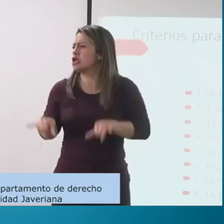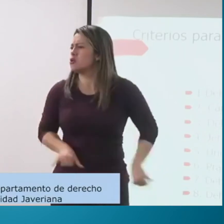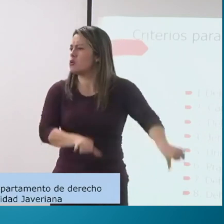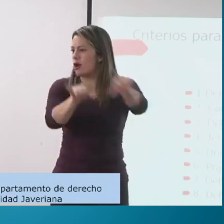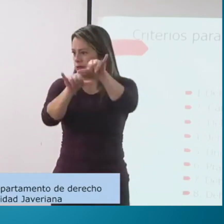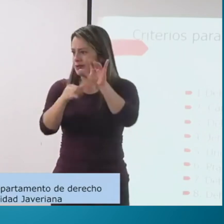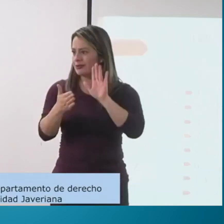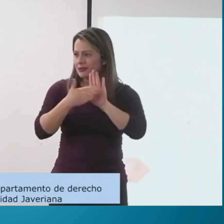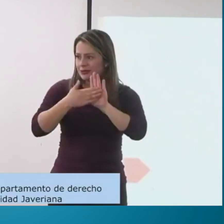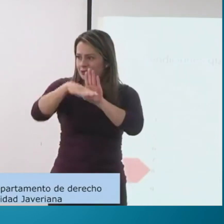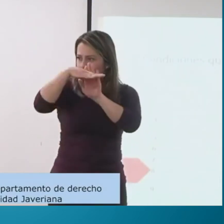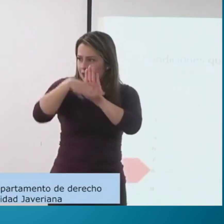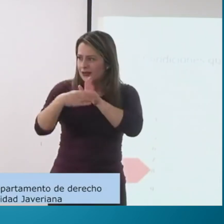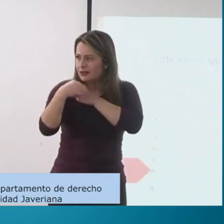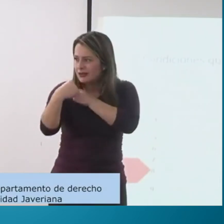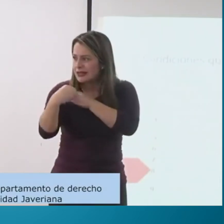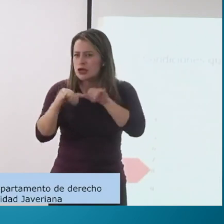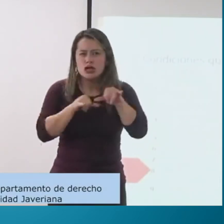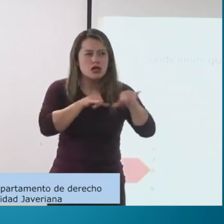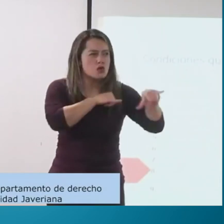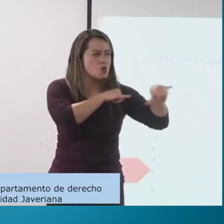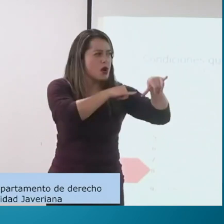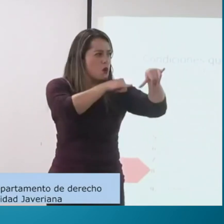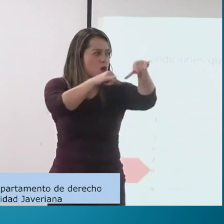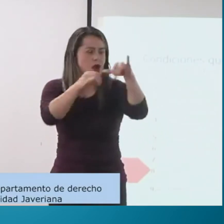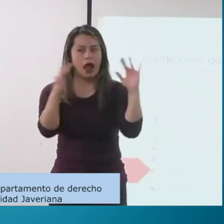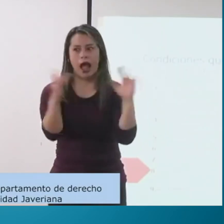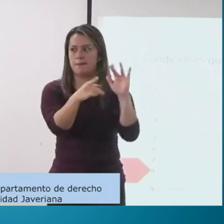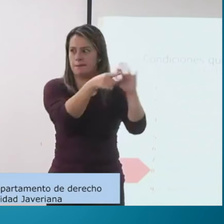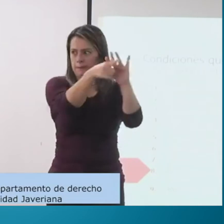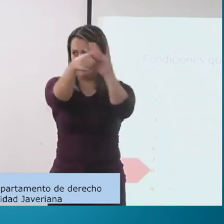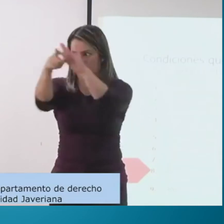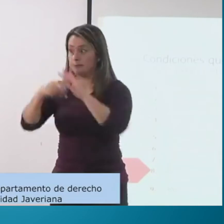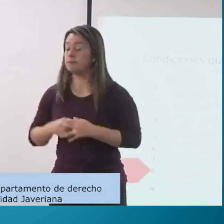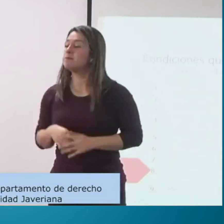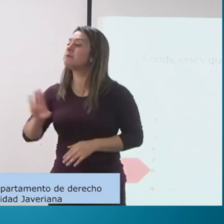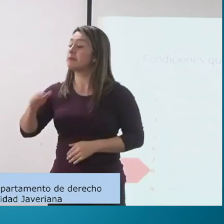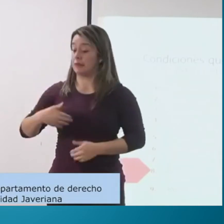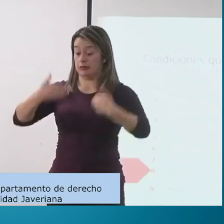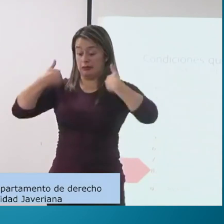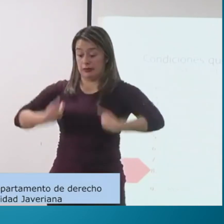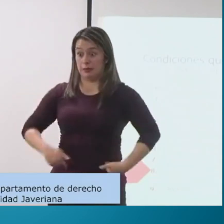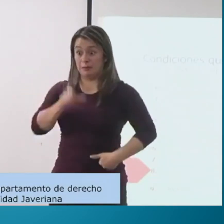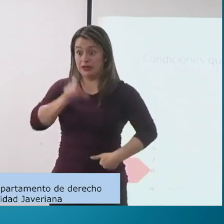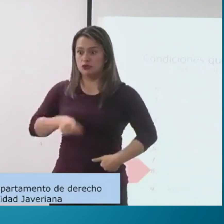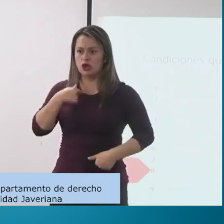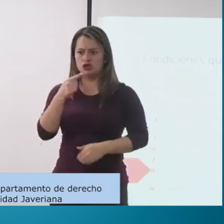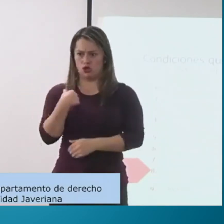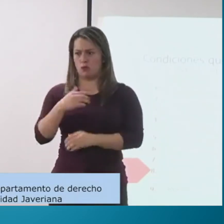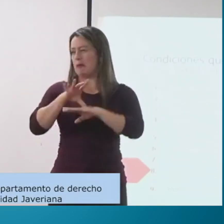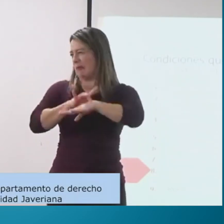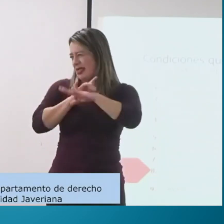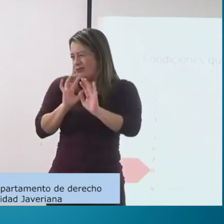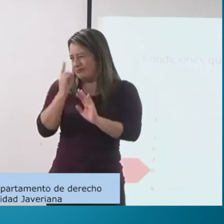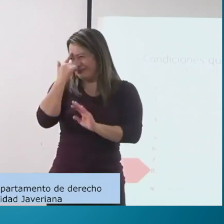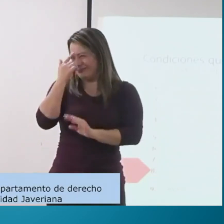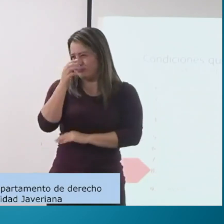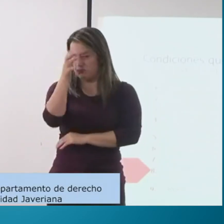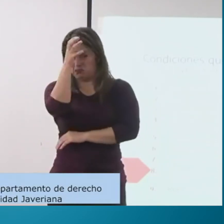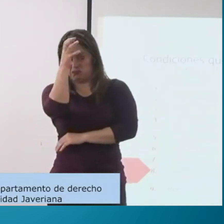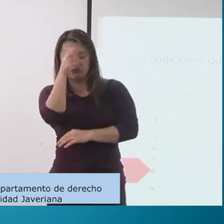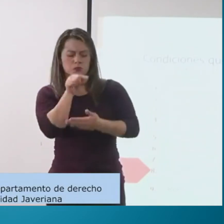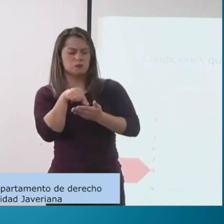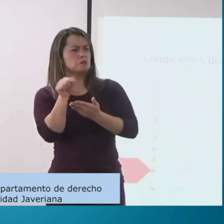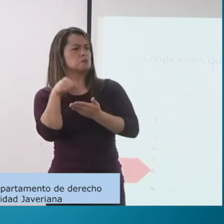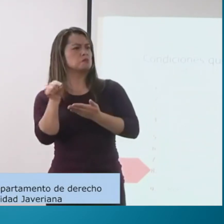eso es lo que debe tener todo manual. Y yo cuando soy un calificador debo tener unas reglas. Las juntas nos regimos, nosotros somos las juntas